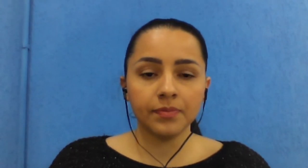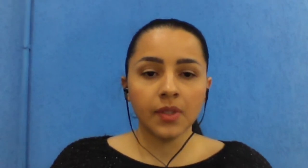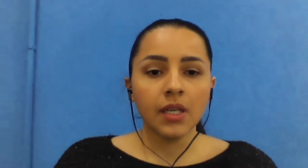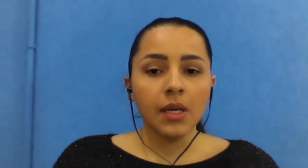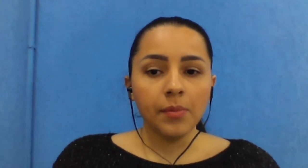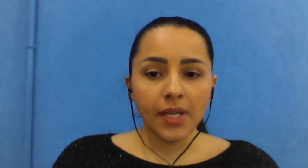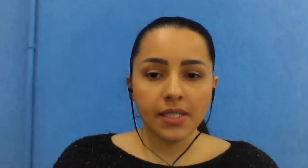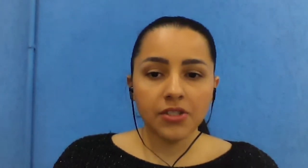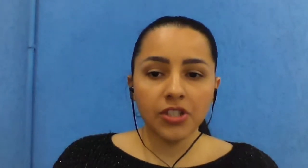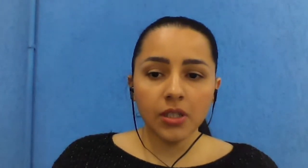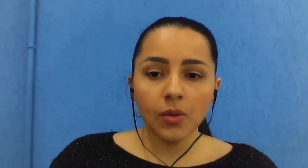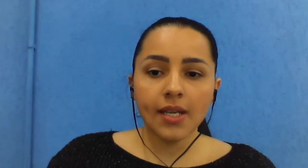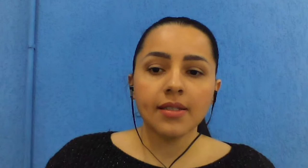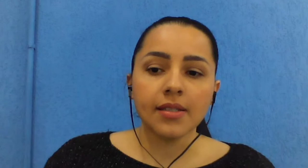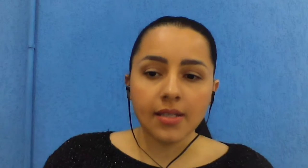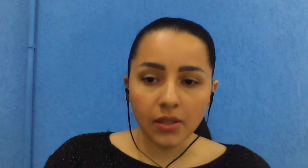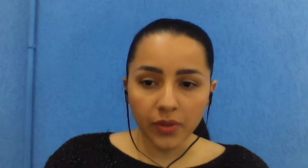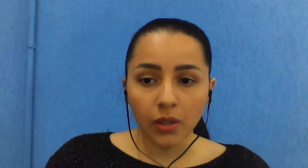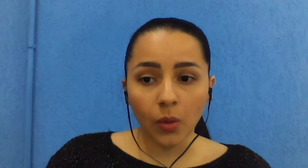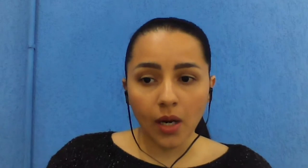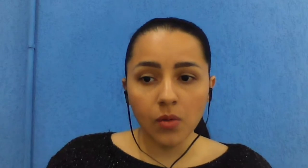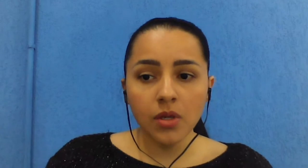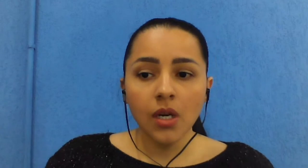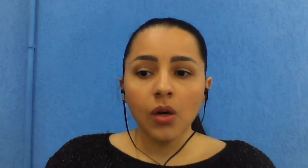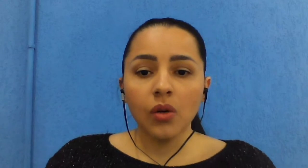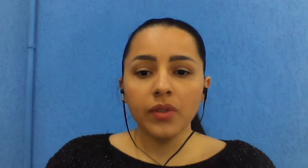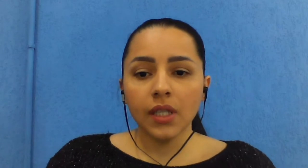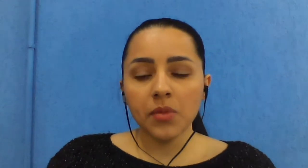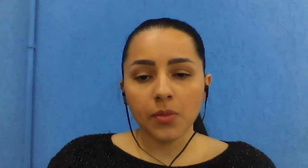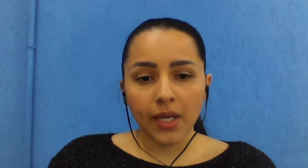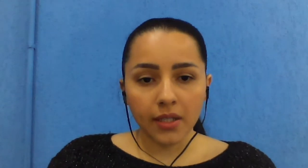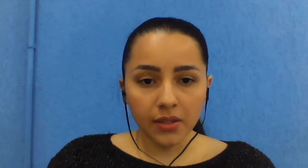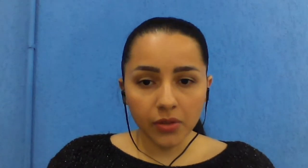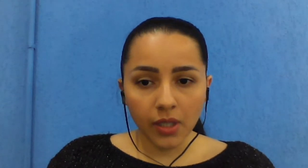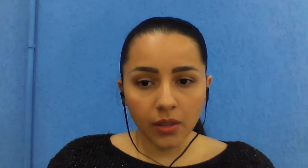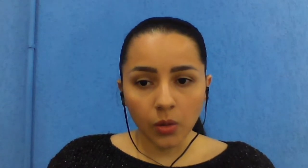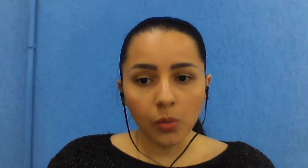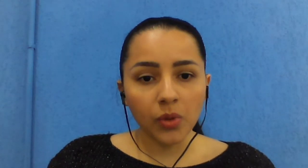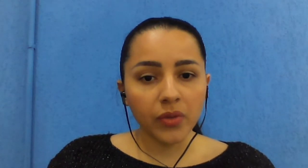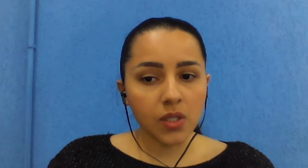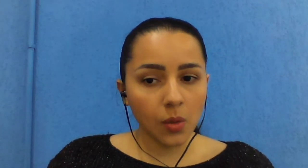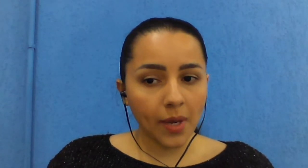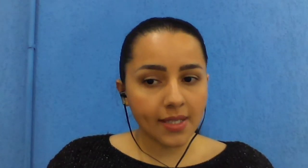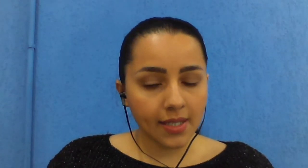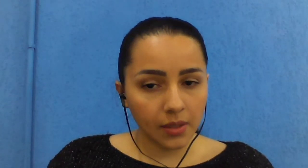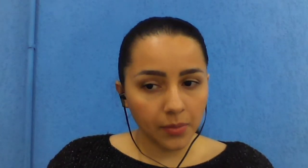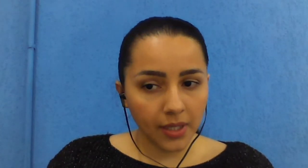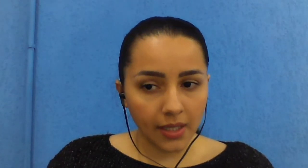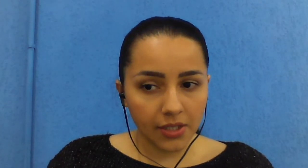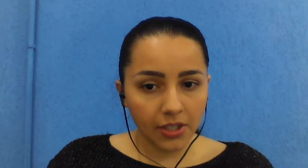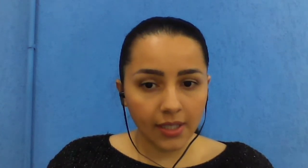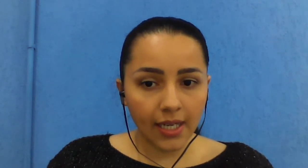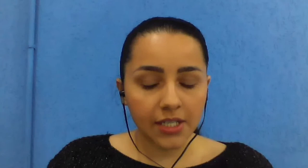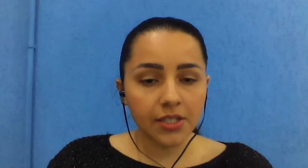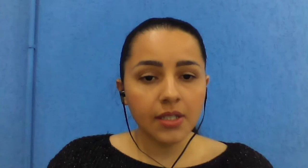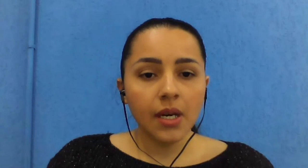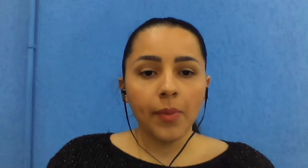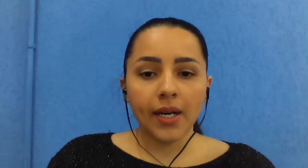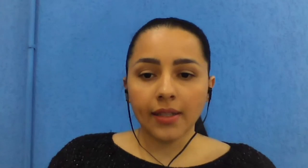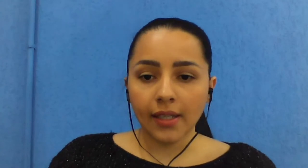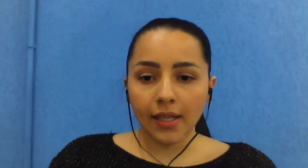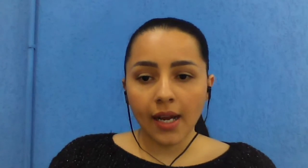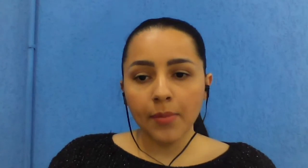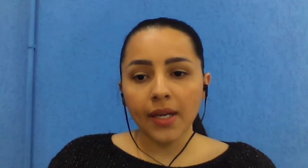mensagem. Presidindo esta sessão virtual, convidamos o magnífico reitor, professor Marcelo Pereira de